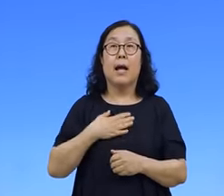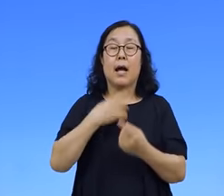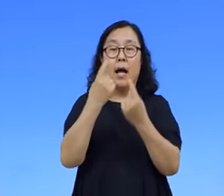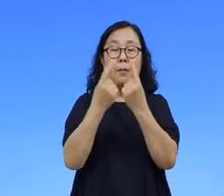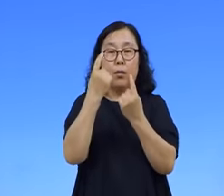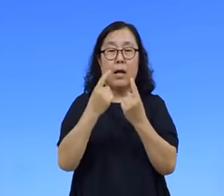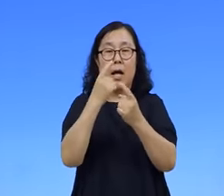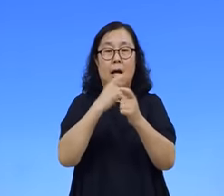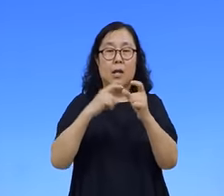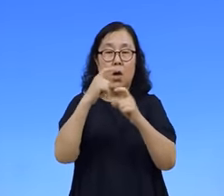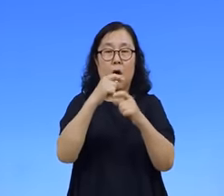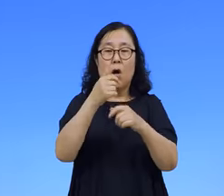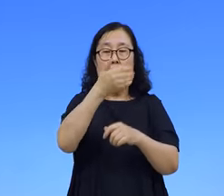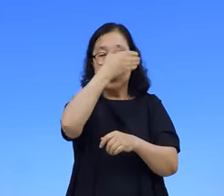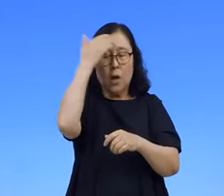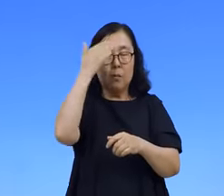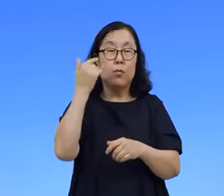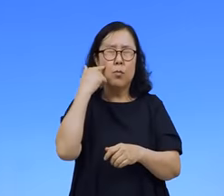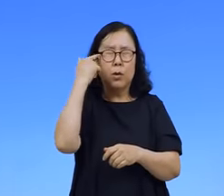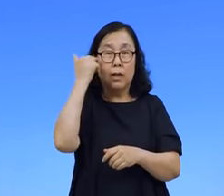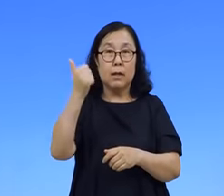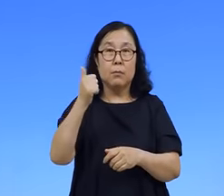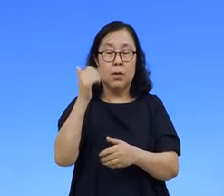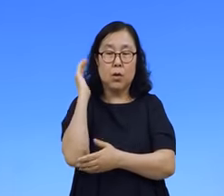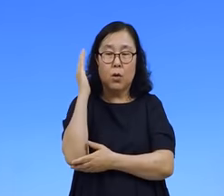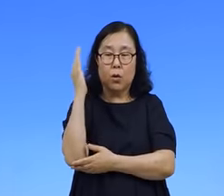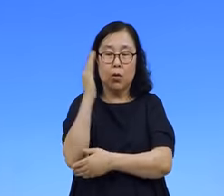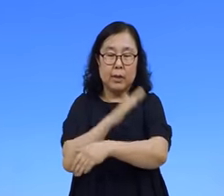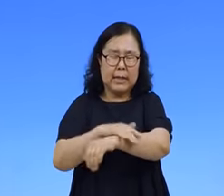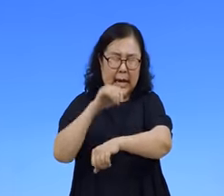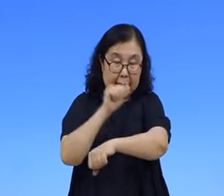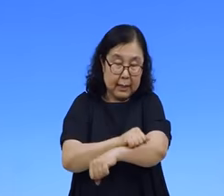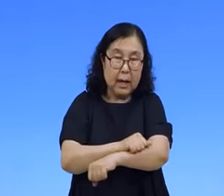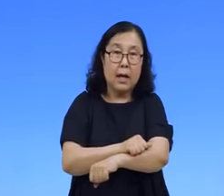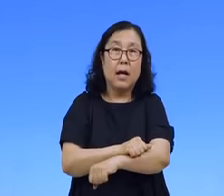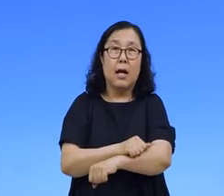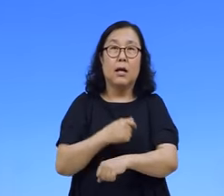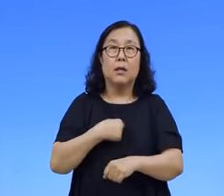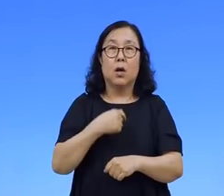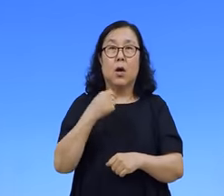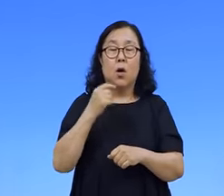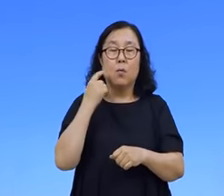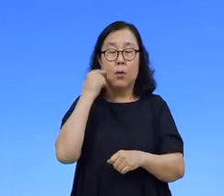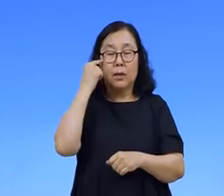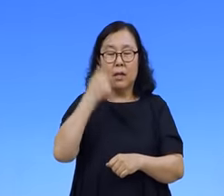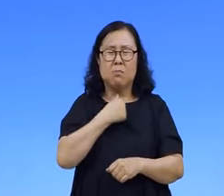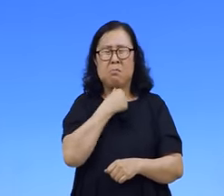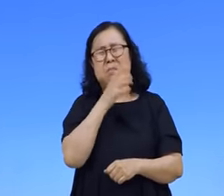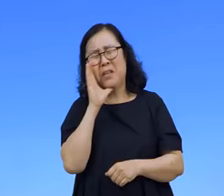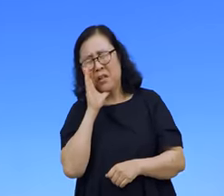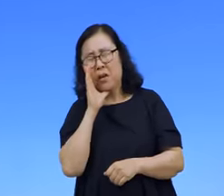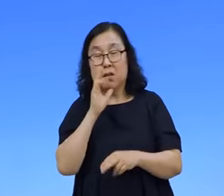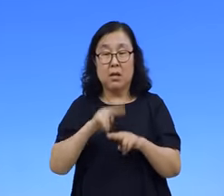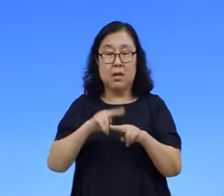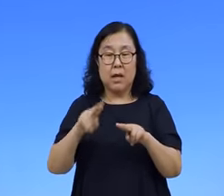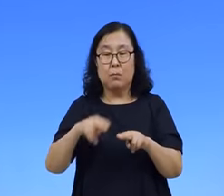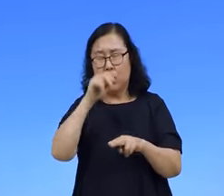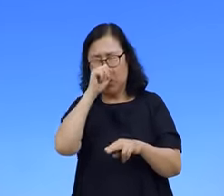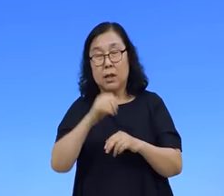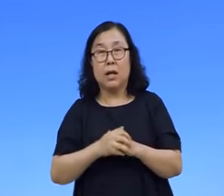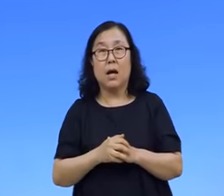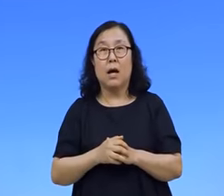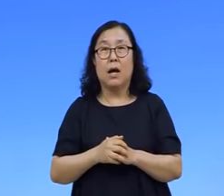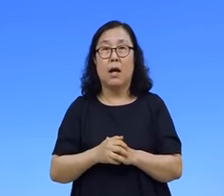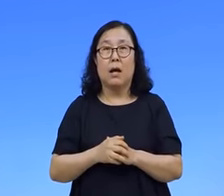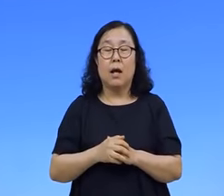막 저보다 누가 막 젊은 목사님이 설교를 뛰어나게 잘하고 막 이찬수 목사님 빨리 늙어가지고 은퇴했으면 좋겠다. 이 목사님이